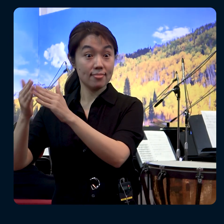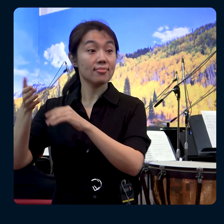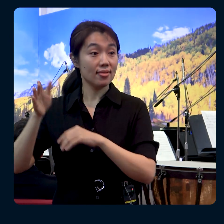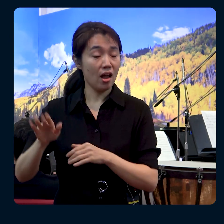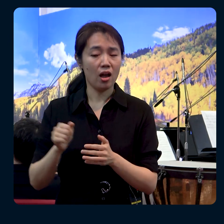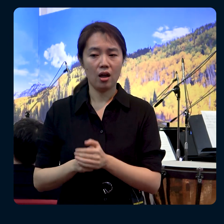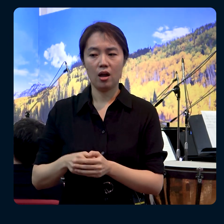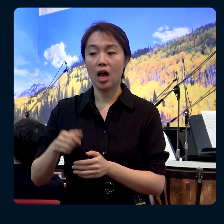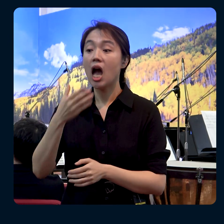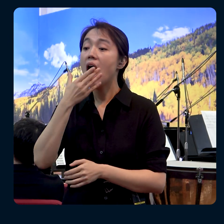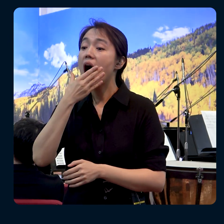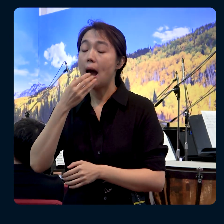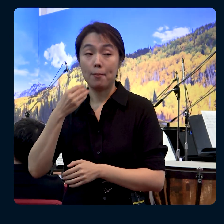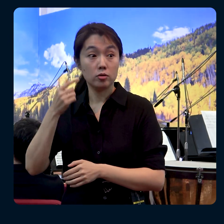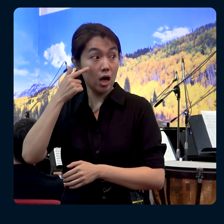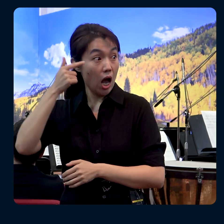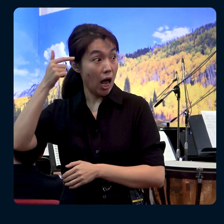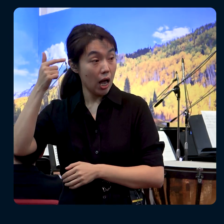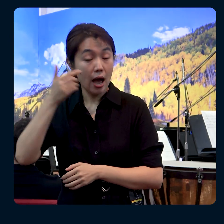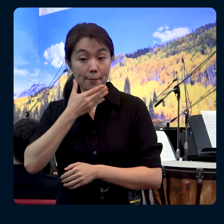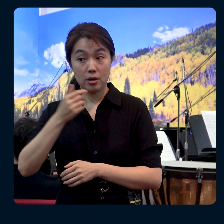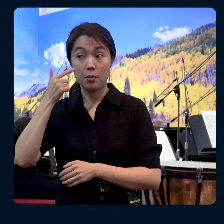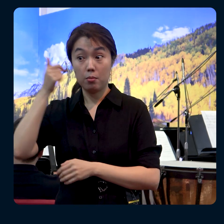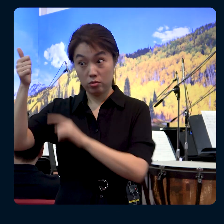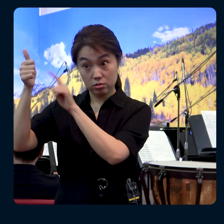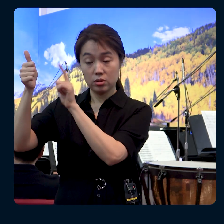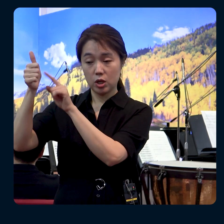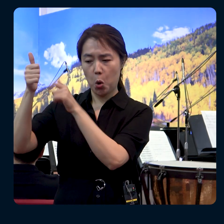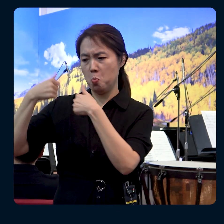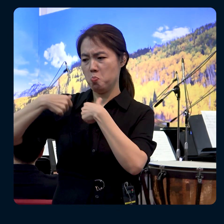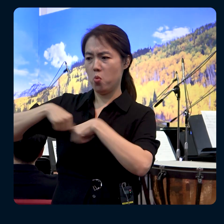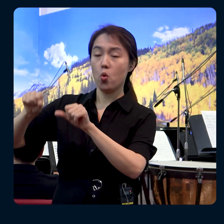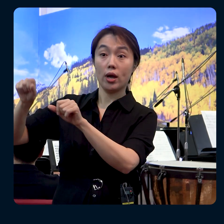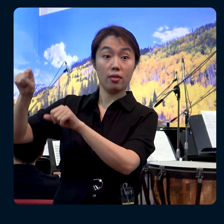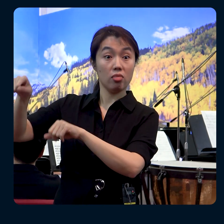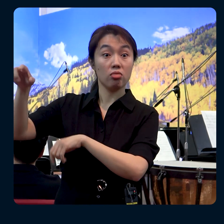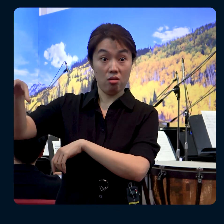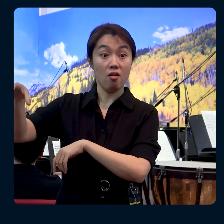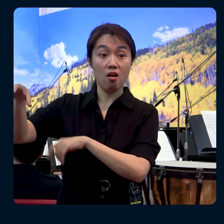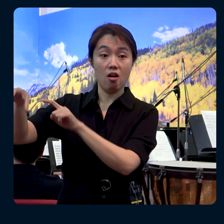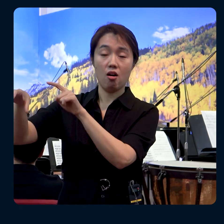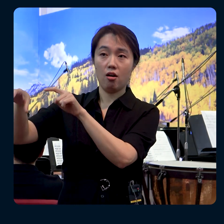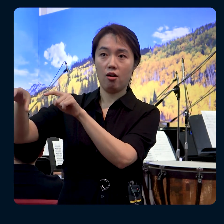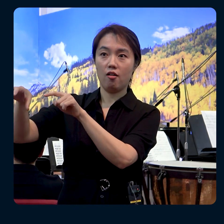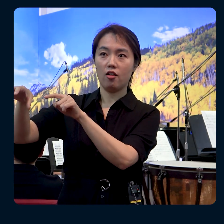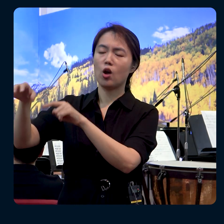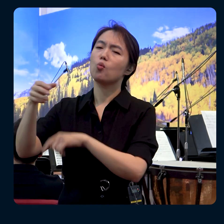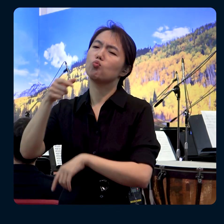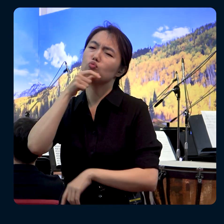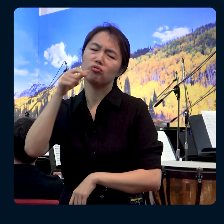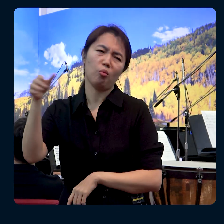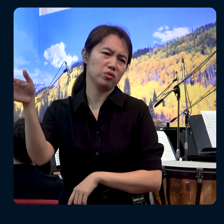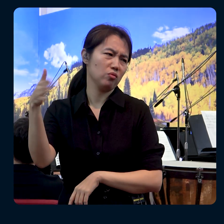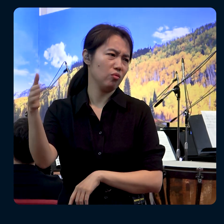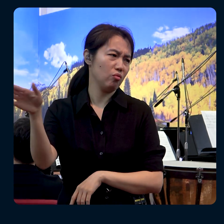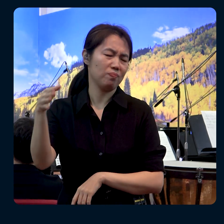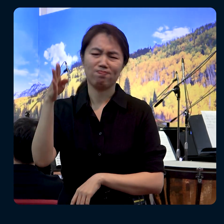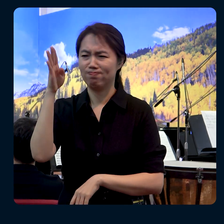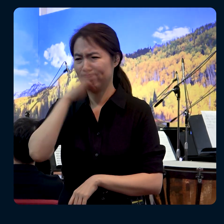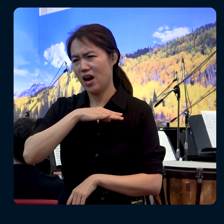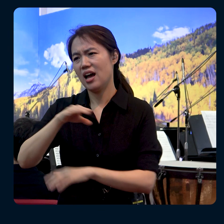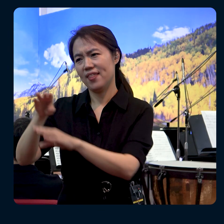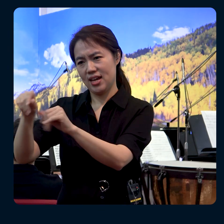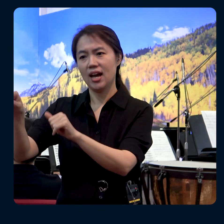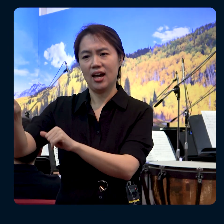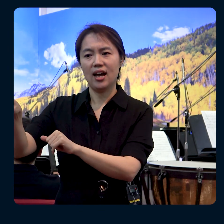아브라함이 포기하고 떠났던 그대로요, 사람이 살 수 있는 곳이 아니에요. 예, 물이 없어요. 예. 하지만